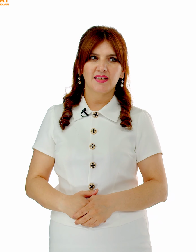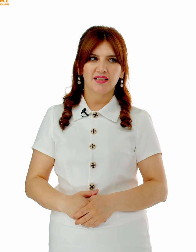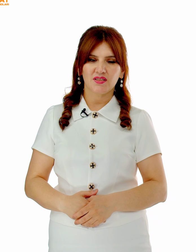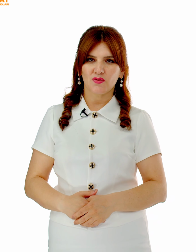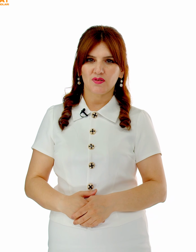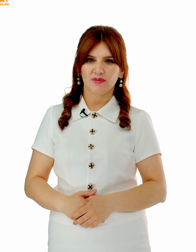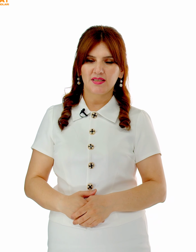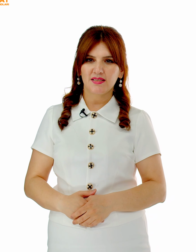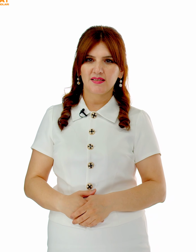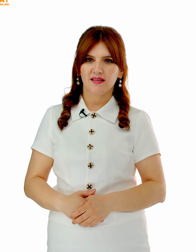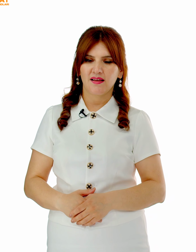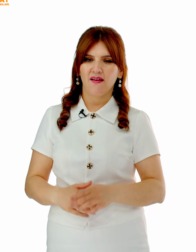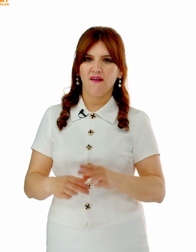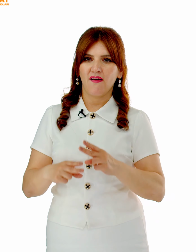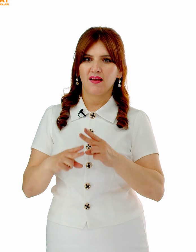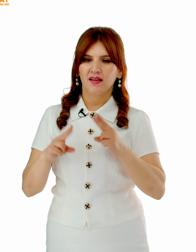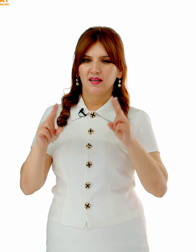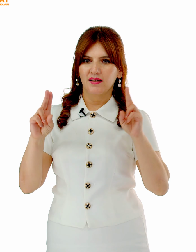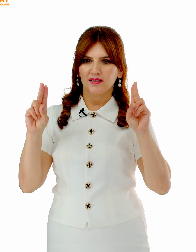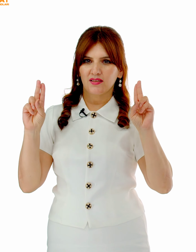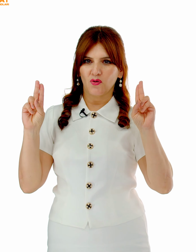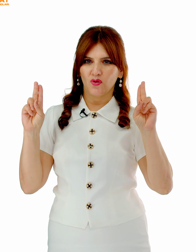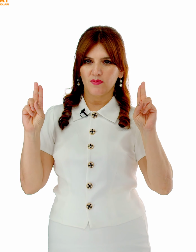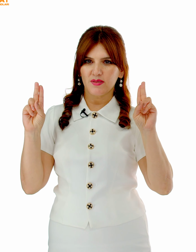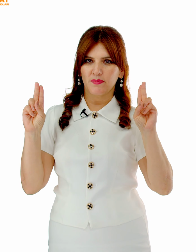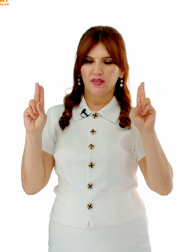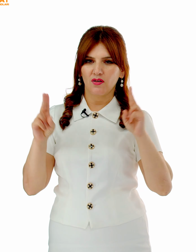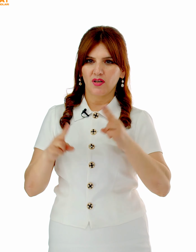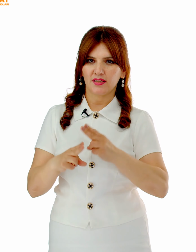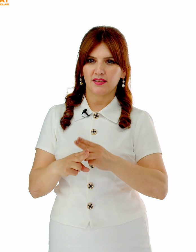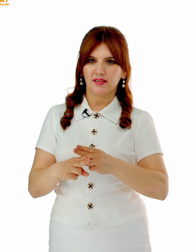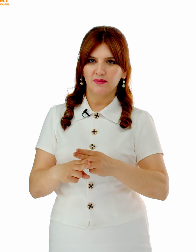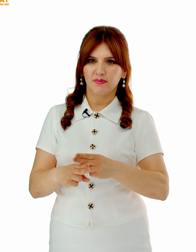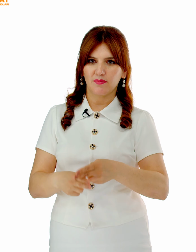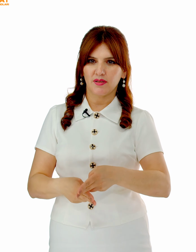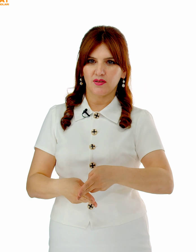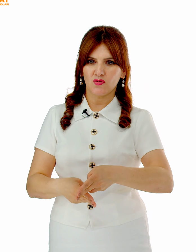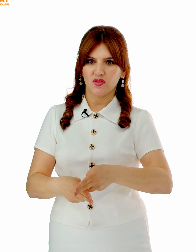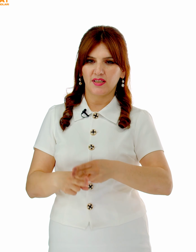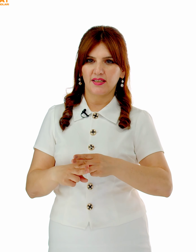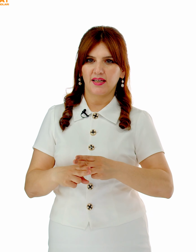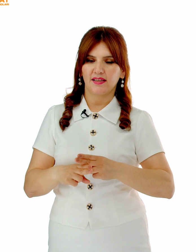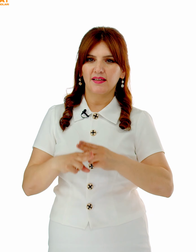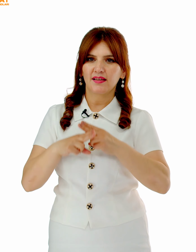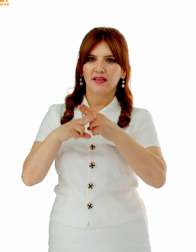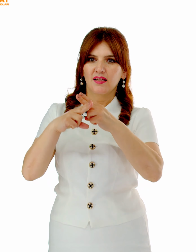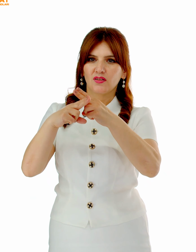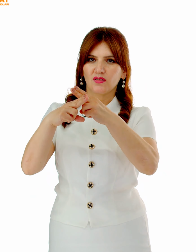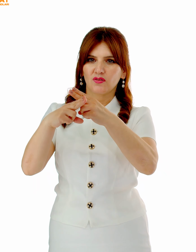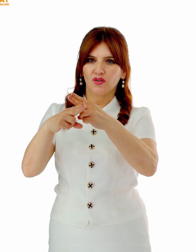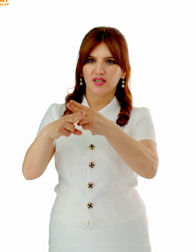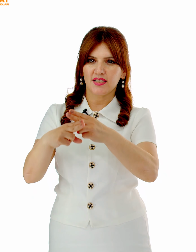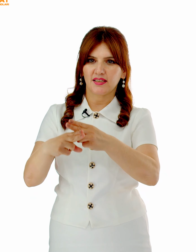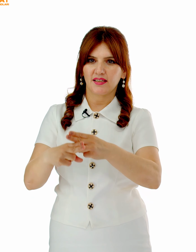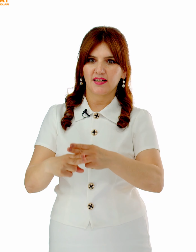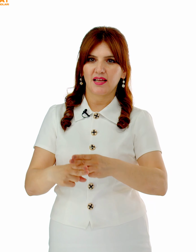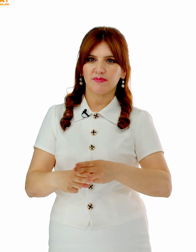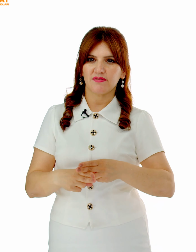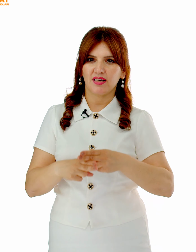Keyingi so'zimiz ikkita qo'limiz P holatida bir-birini ustiga teyadi. Doira shaklini qilamiz.